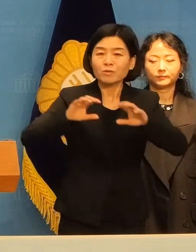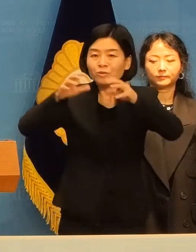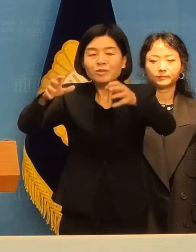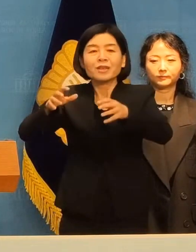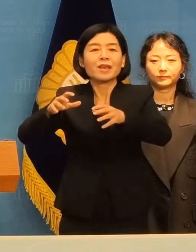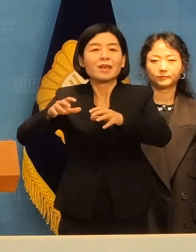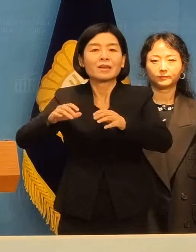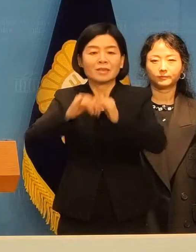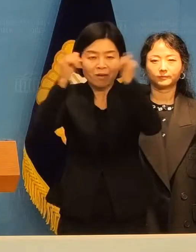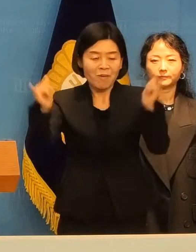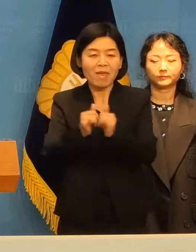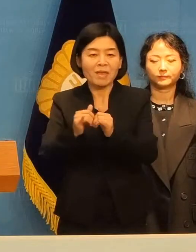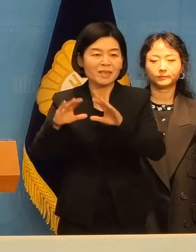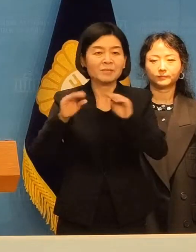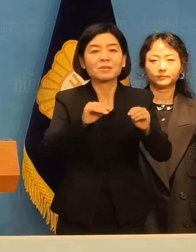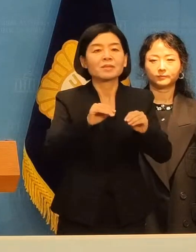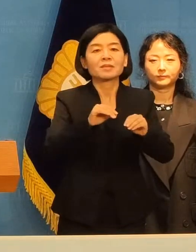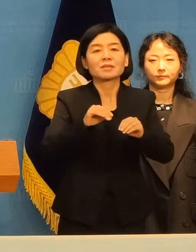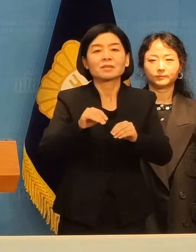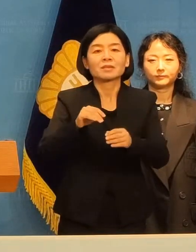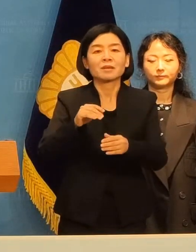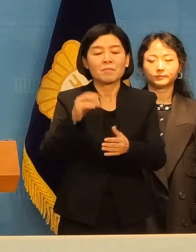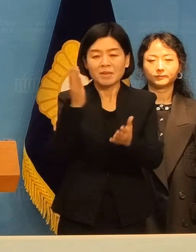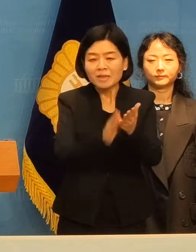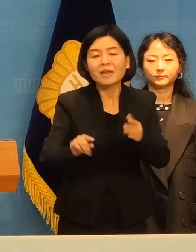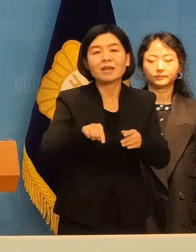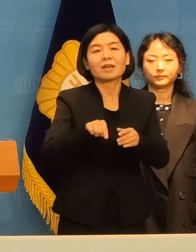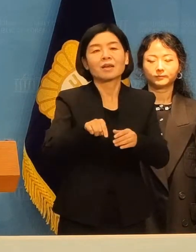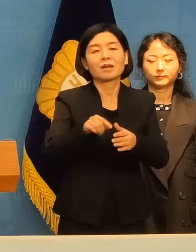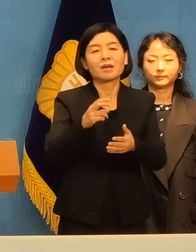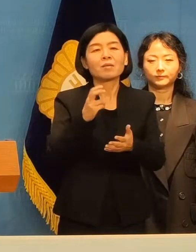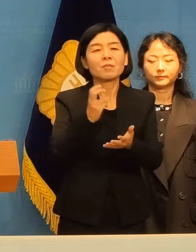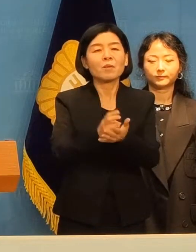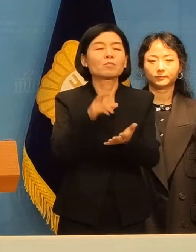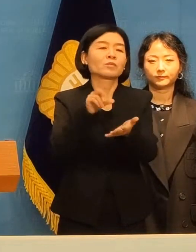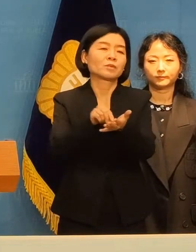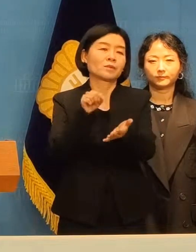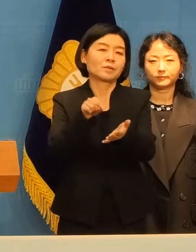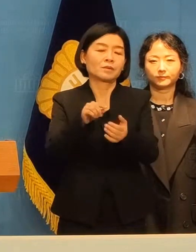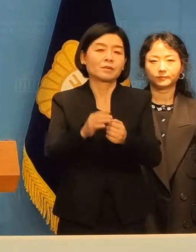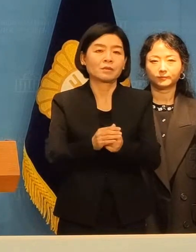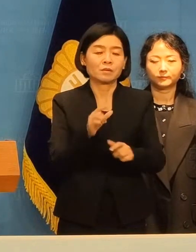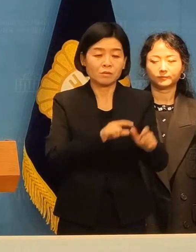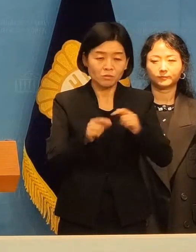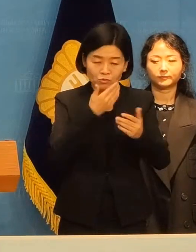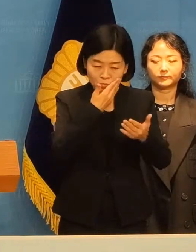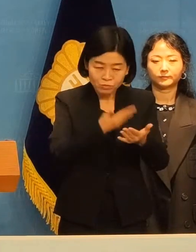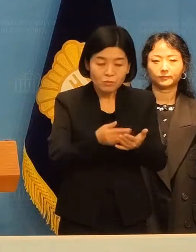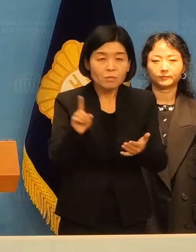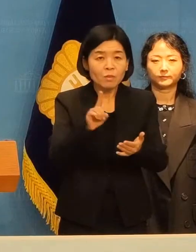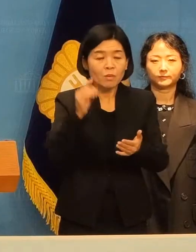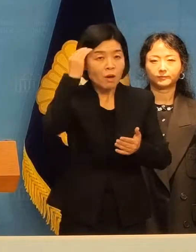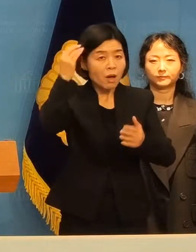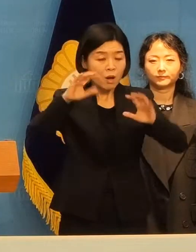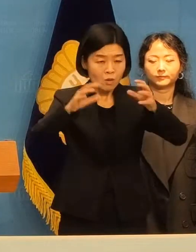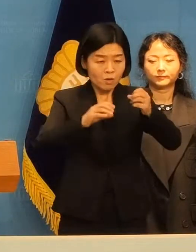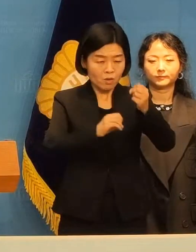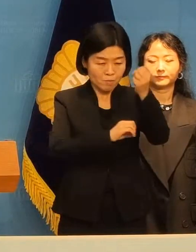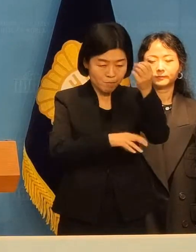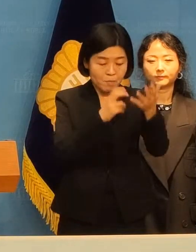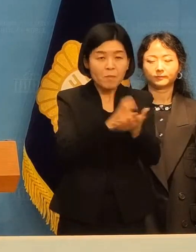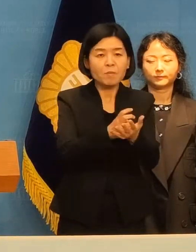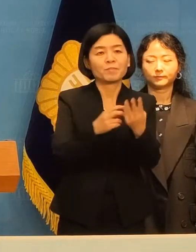행위이며 그들의 생명을 위협하는 국제적 범죄가 될 수 있습니다. 더 중요한 것은 대한민국 헌법